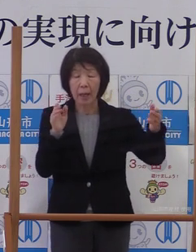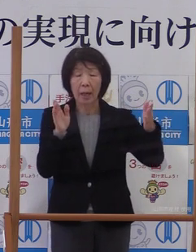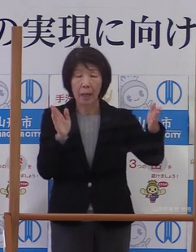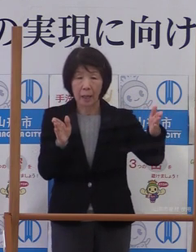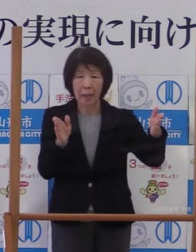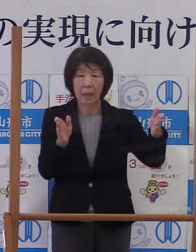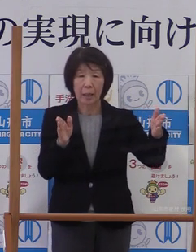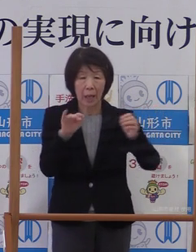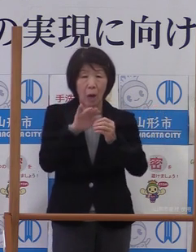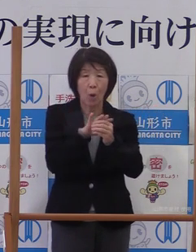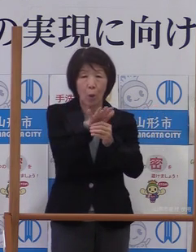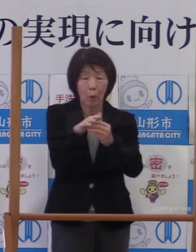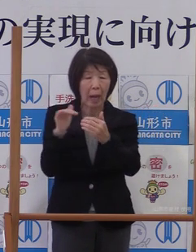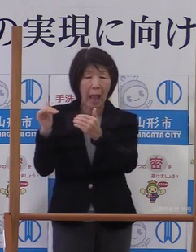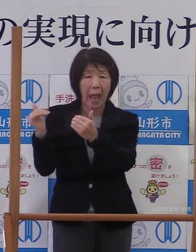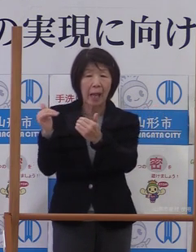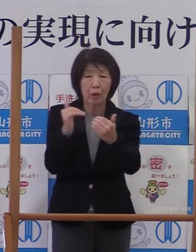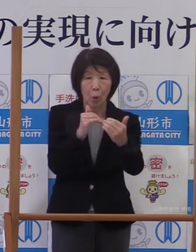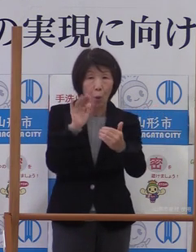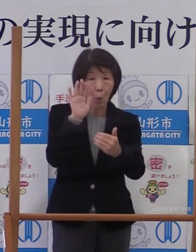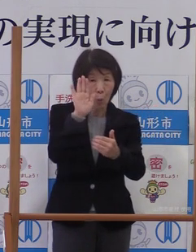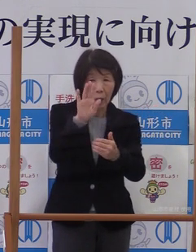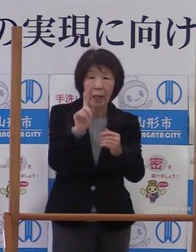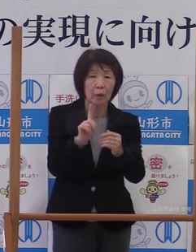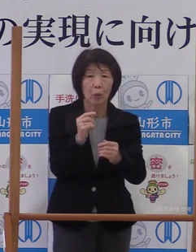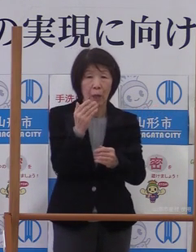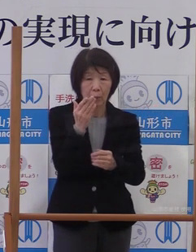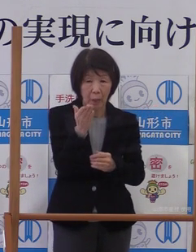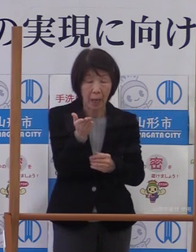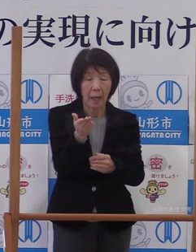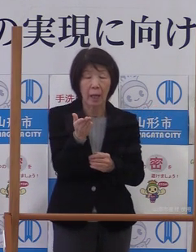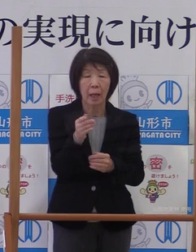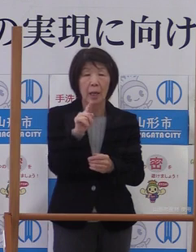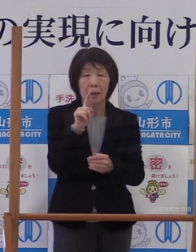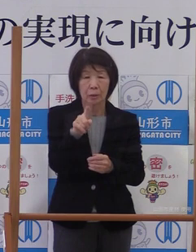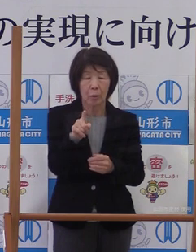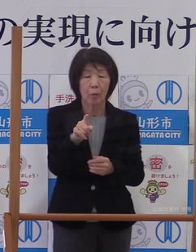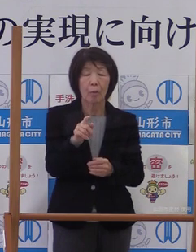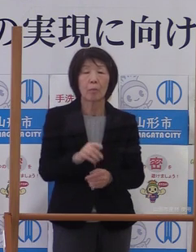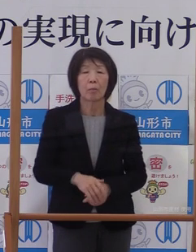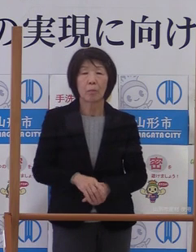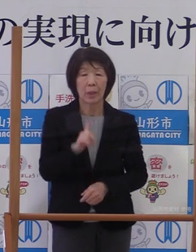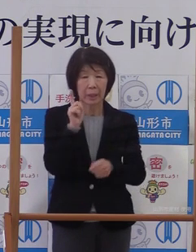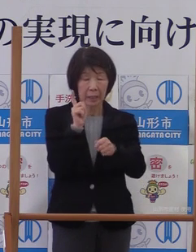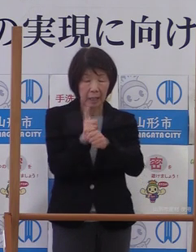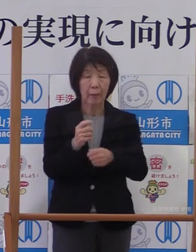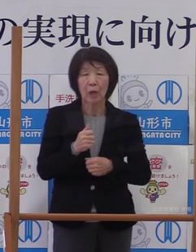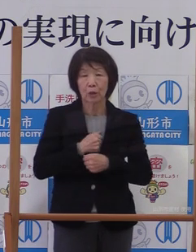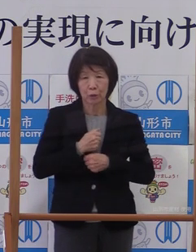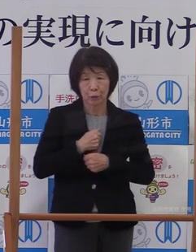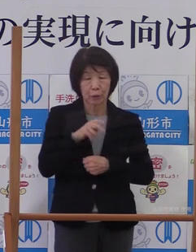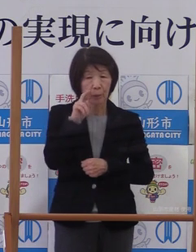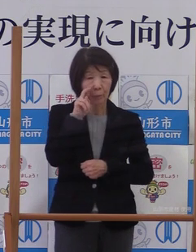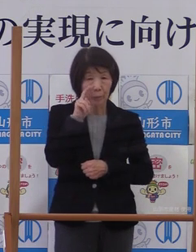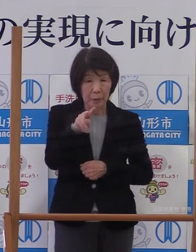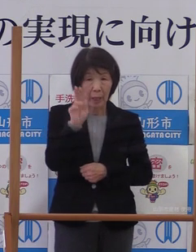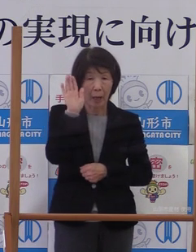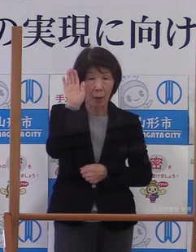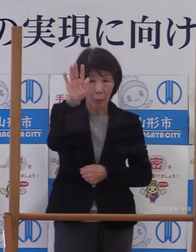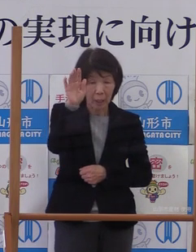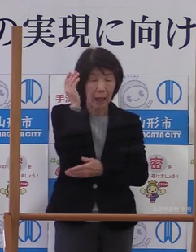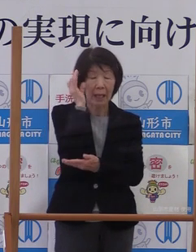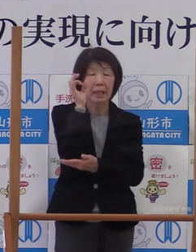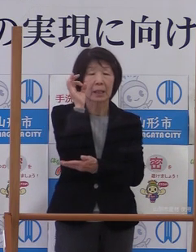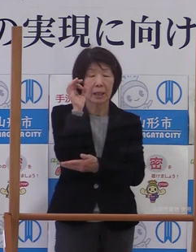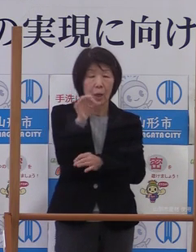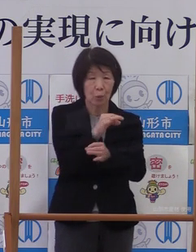コロナの影響が今後どうなっていくのかというところをですね、しっかりと注視しながら今後の財政運営を考え